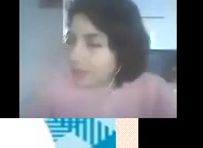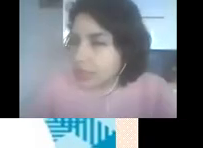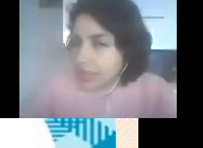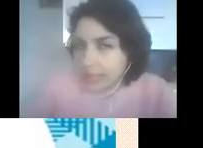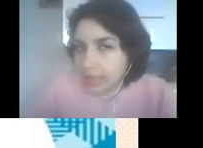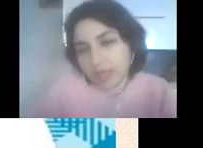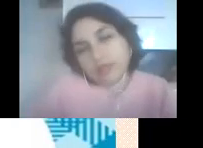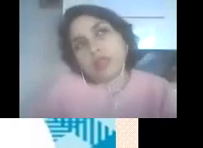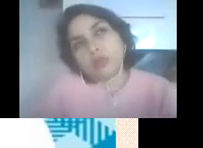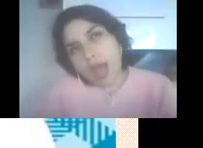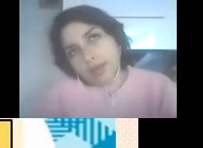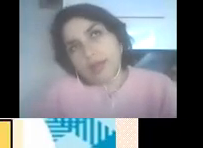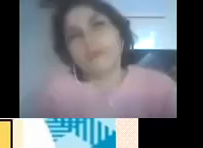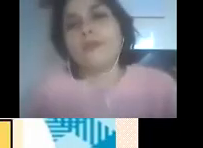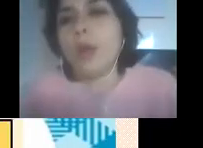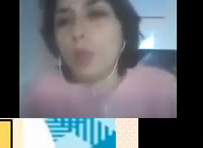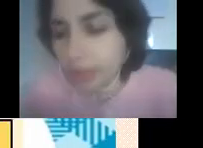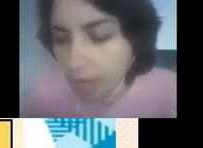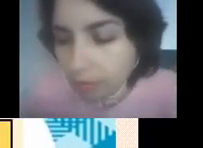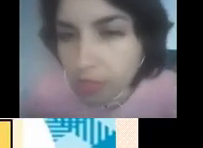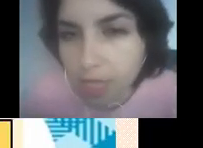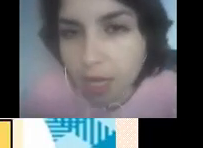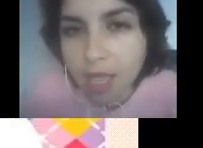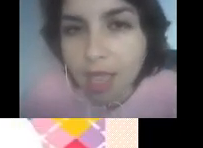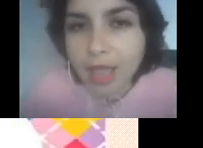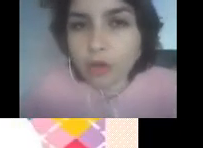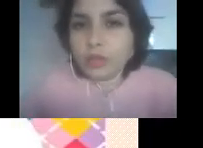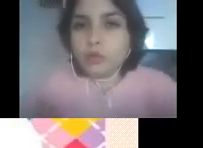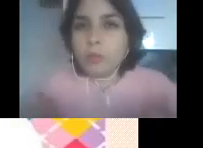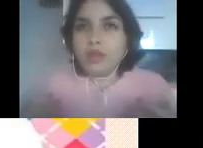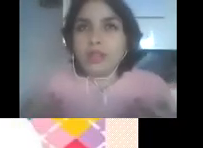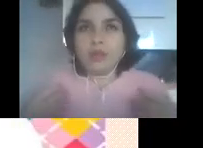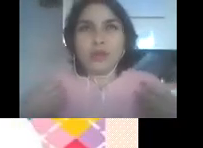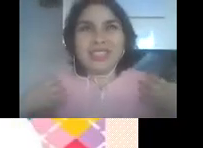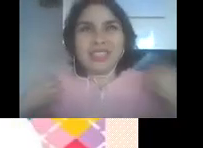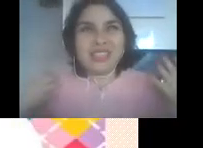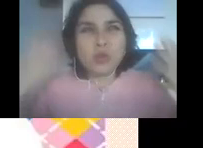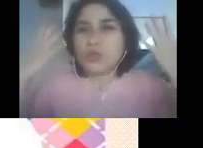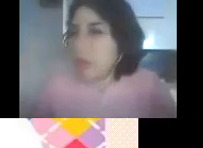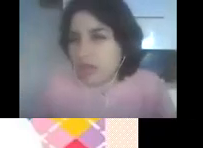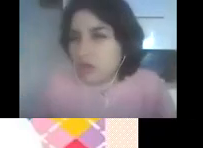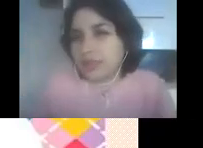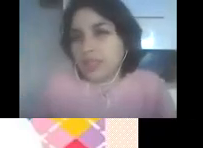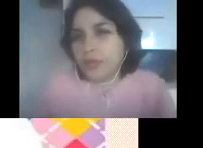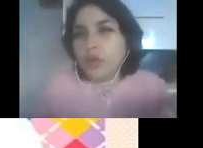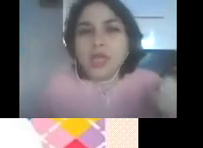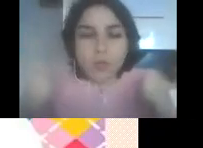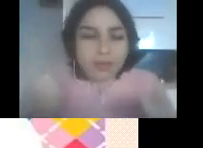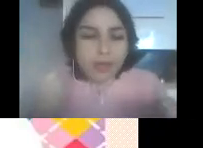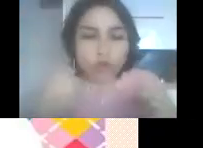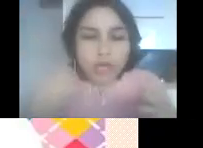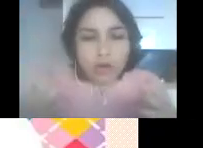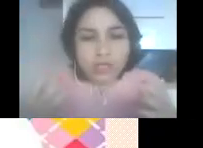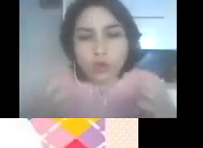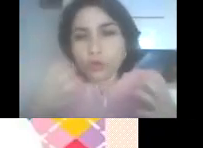a veces, esto natural que transformamos en artificial, los seres humanos dijeron, pero necesitamos más cosas, ¿cierto?